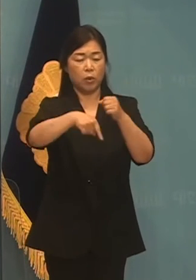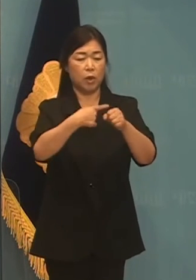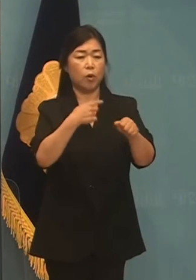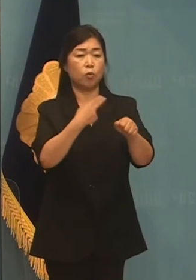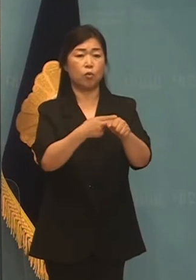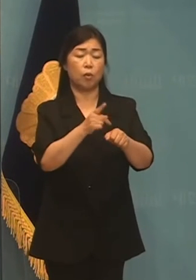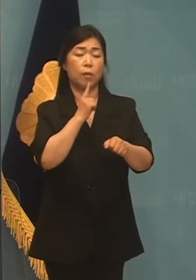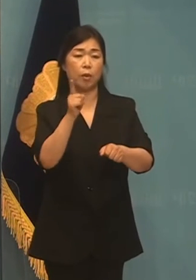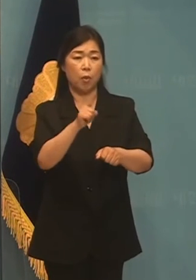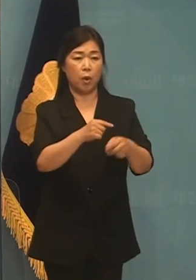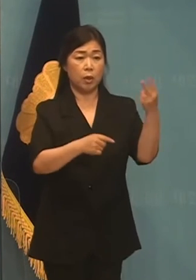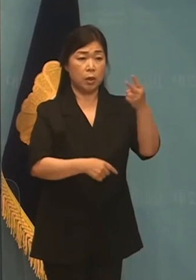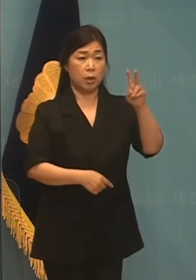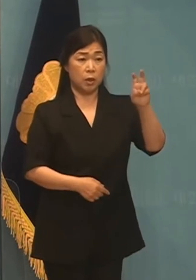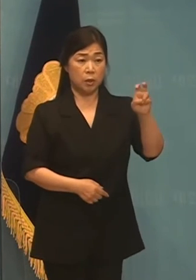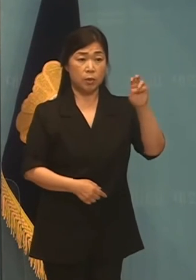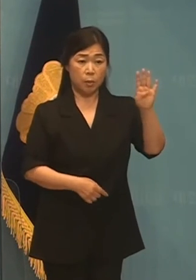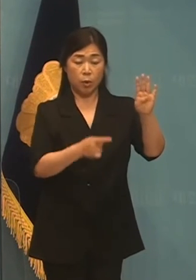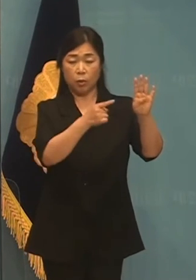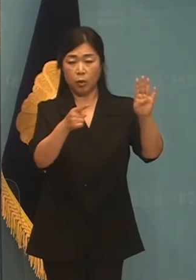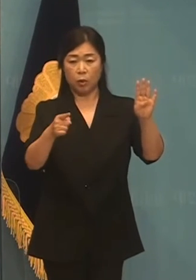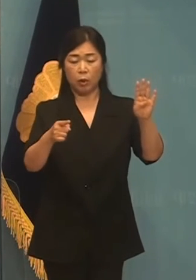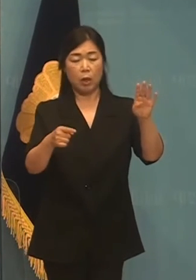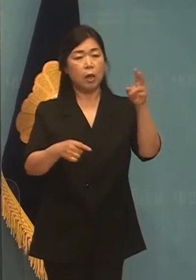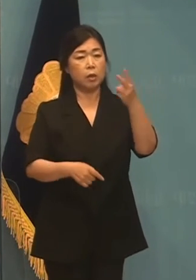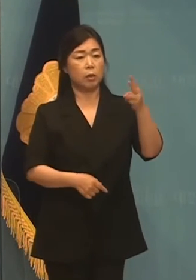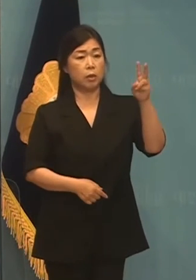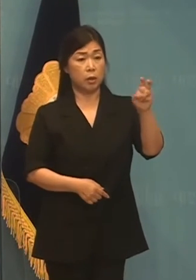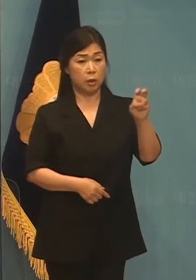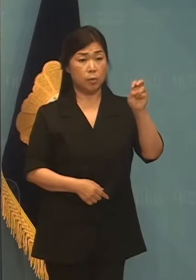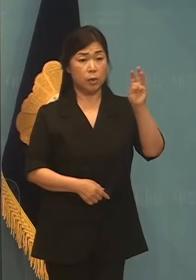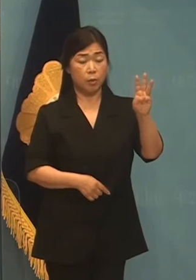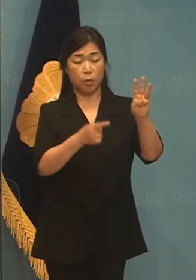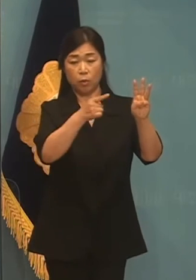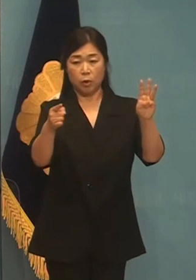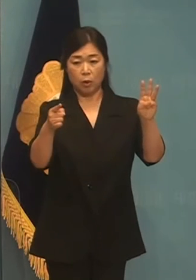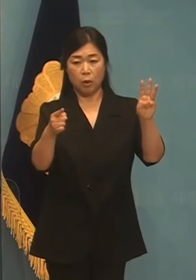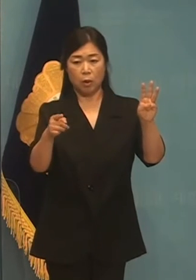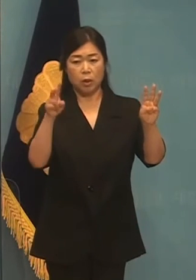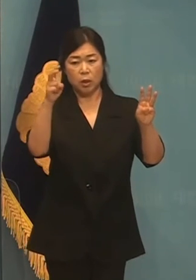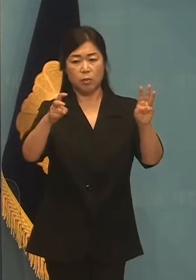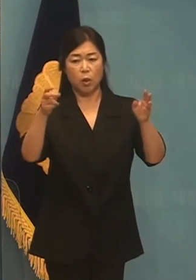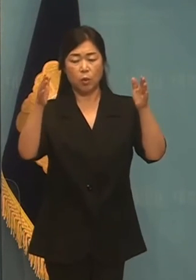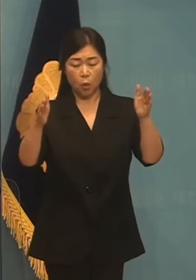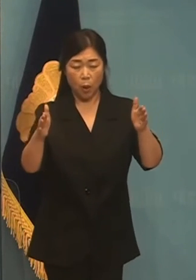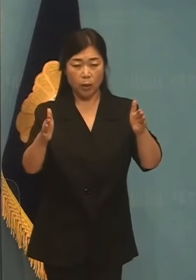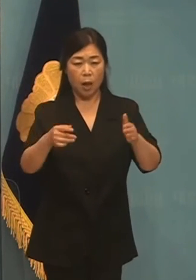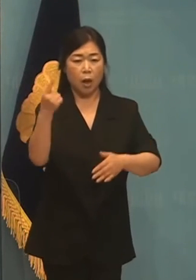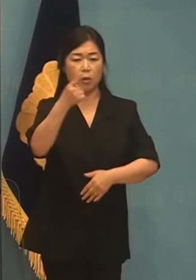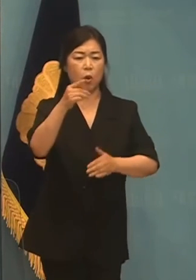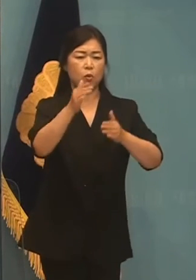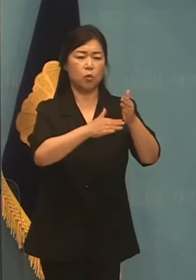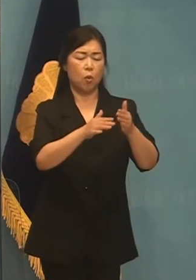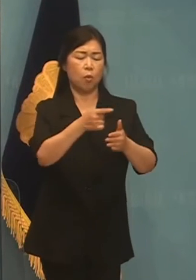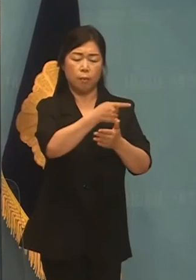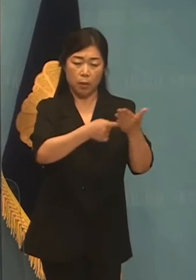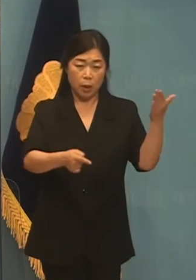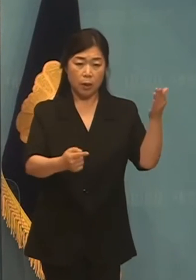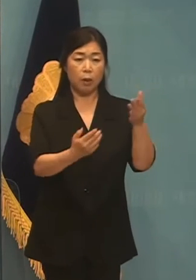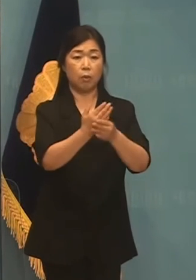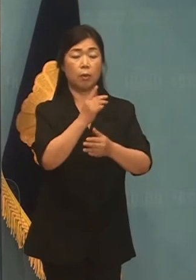2023년부터 20년간 무려 1,000조 원의 국가 손실이 발생한다고 합니다.